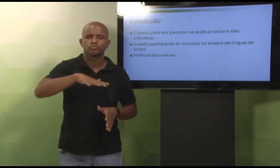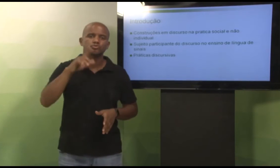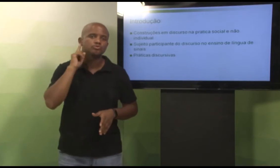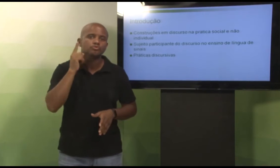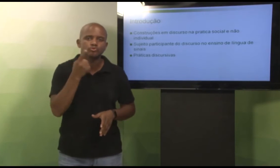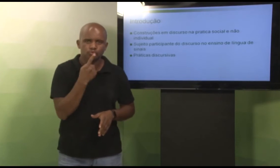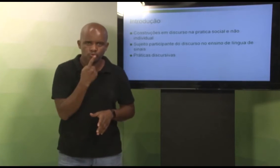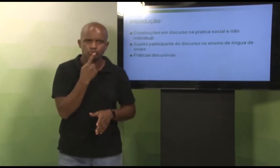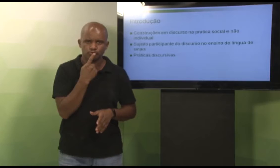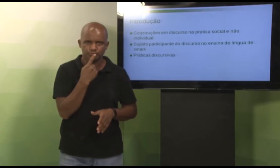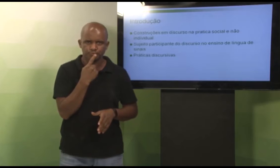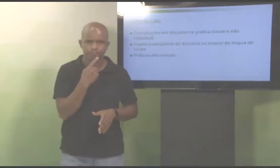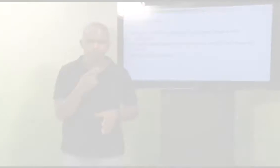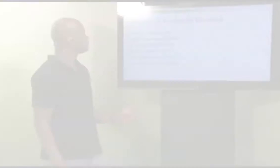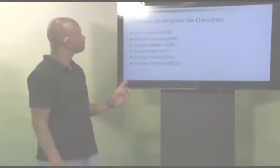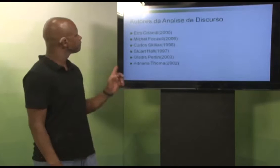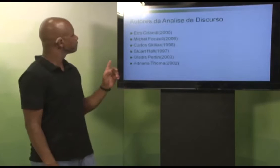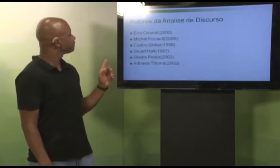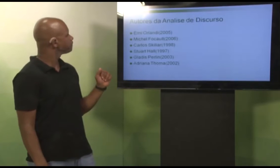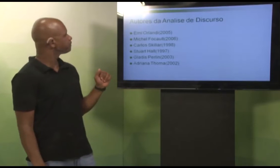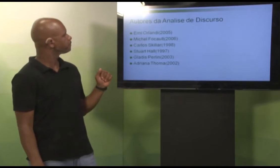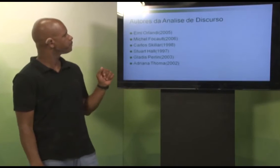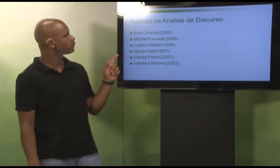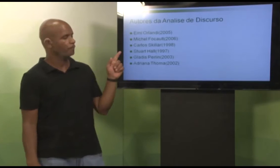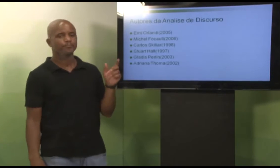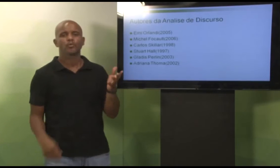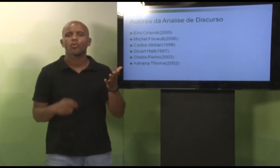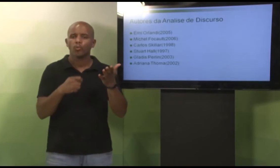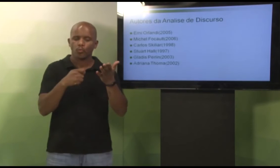interno da comunidade surda.